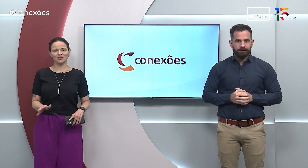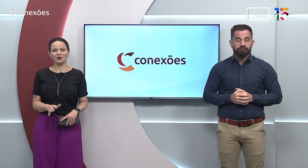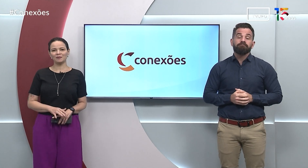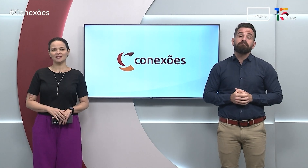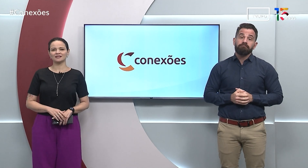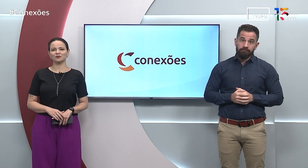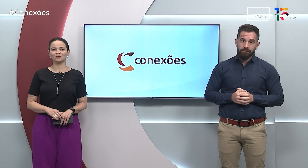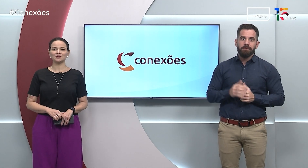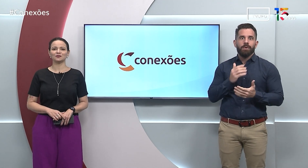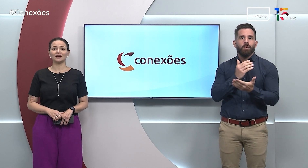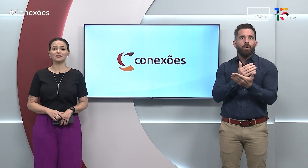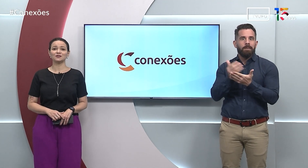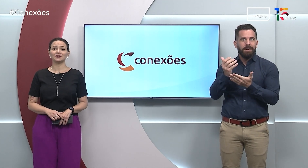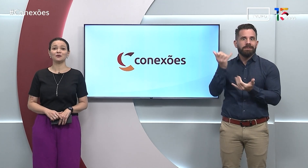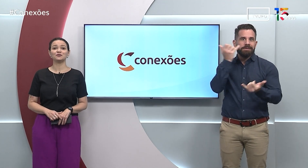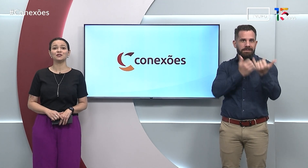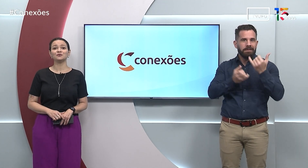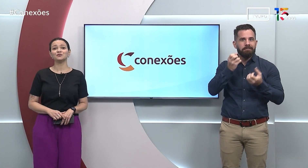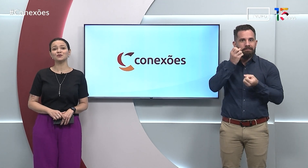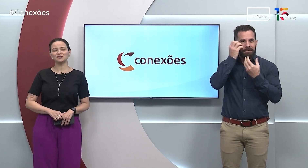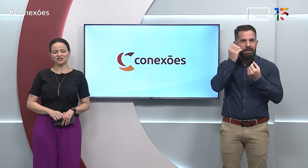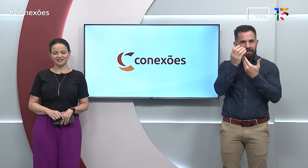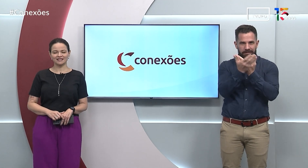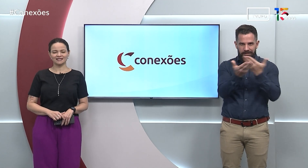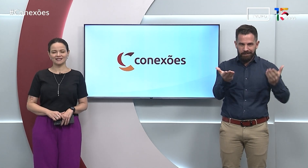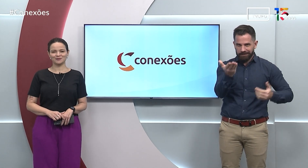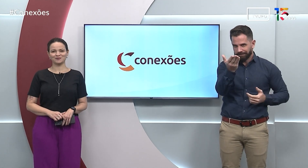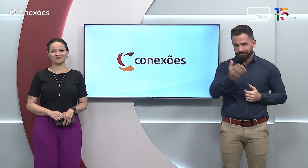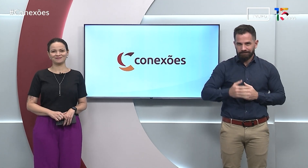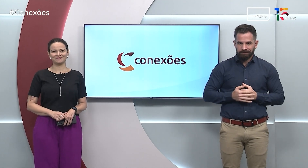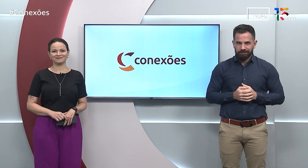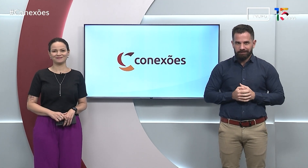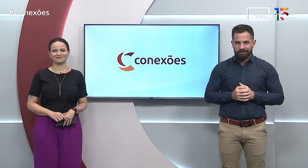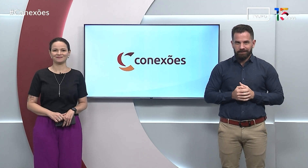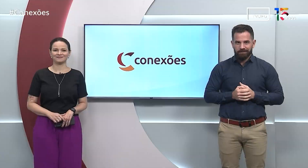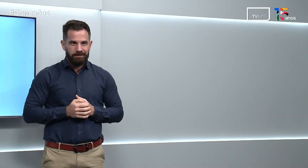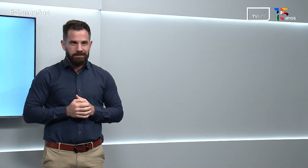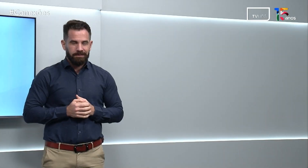mas a gente já começa com o nosso tradicional giro de notícias.